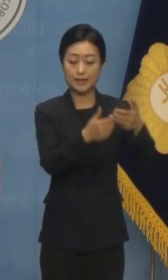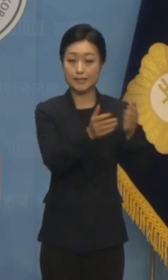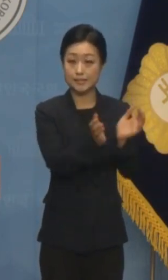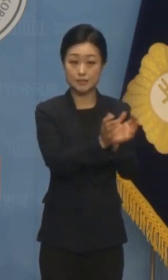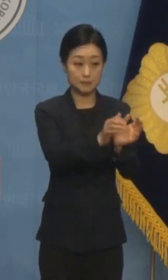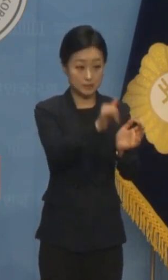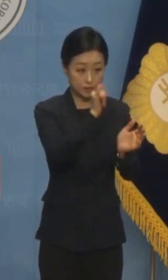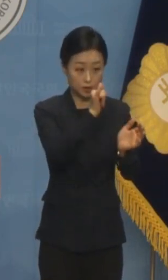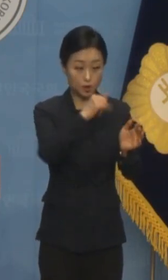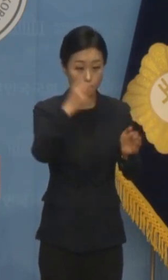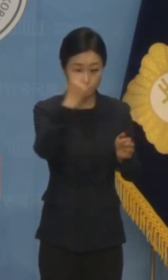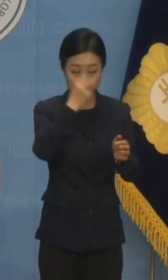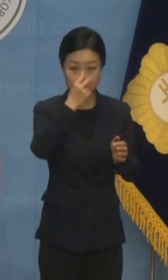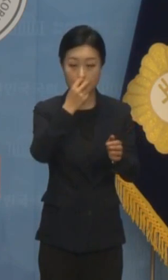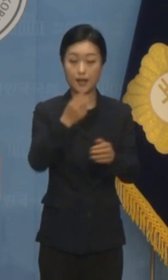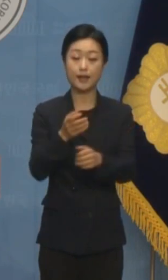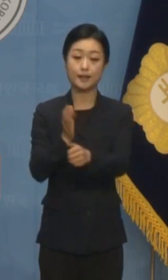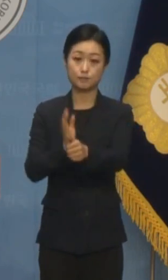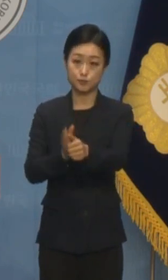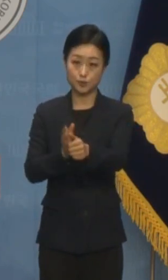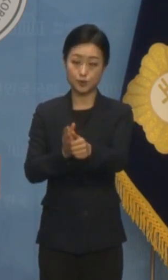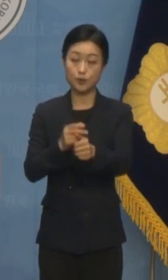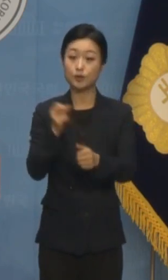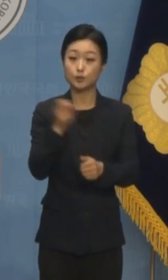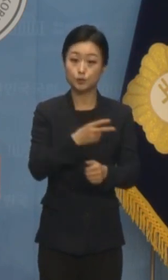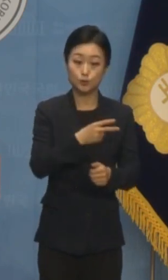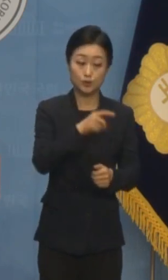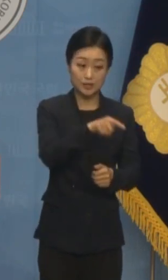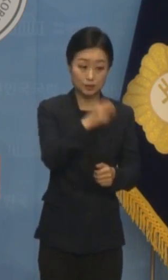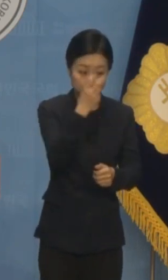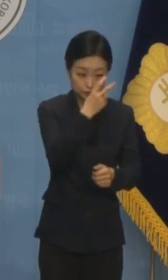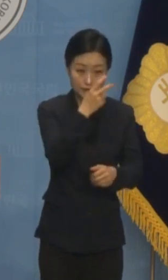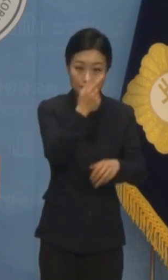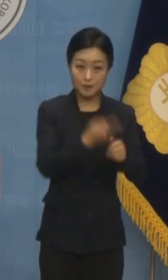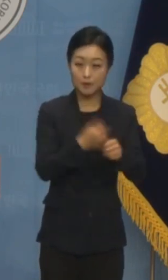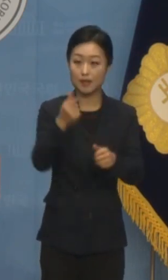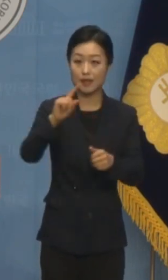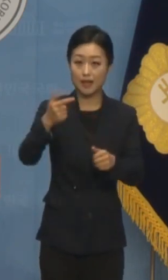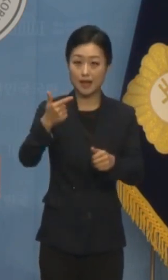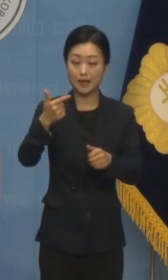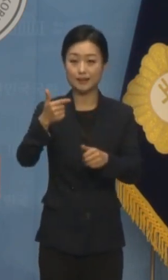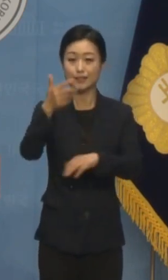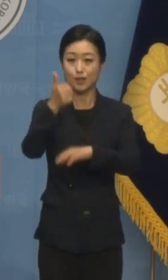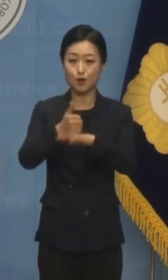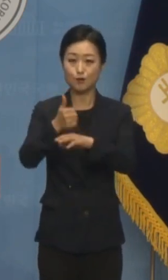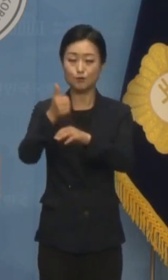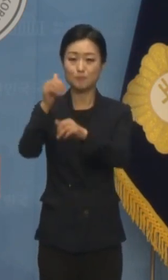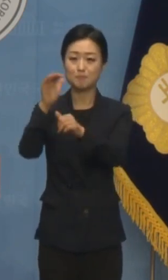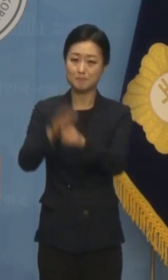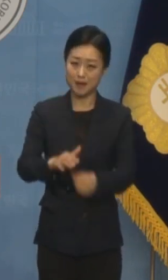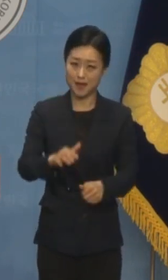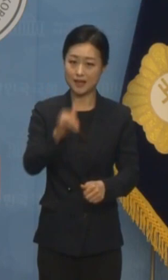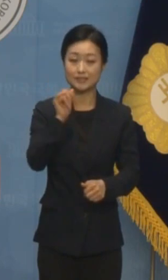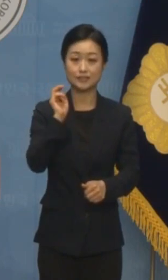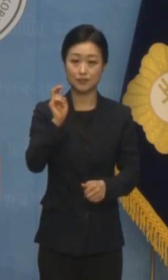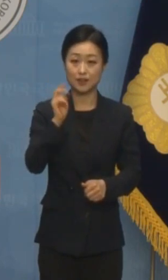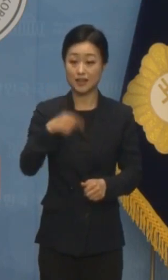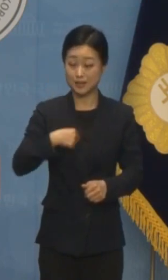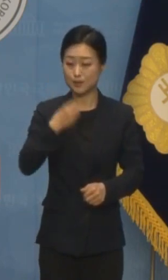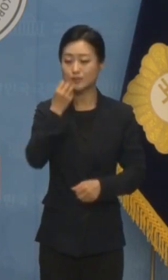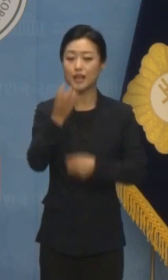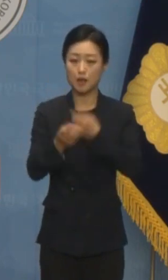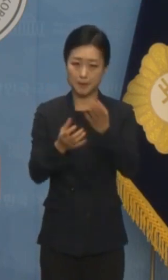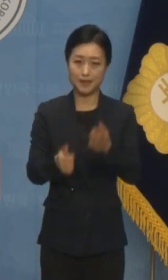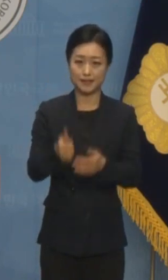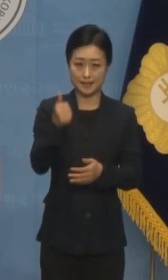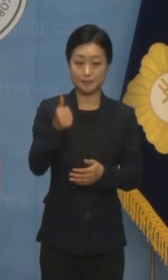한 후보의 발목을 잡을 것이라는 관측도 나옵니다. 이쯤 되면 한 후보가 스스로 자백하는 편이